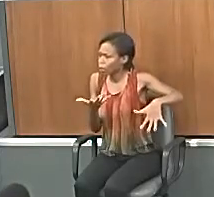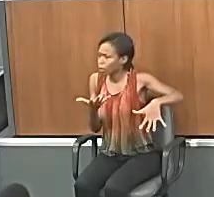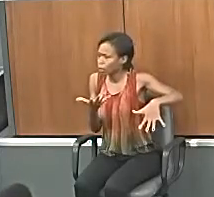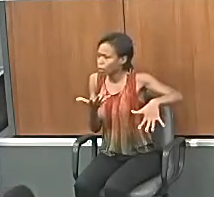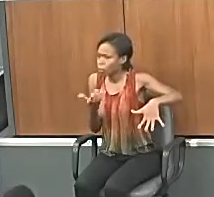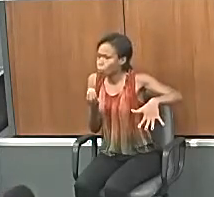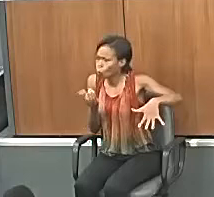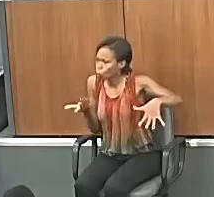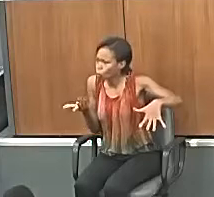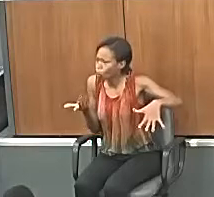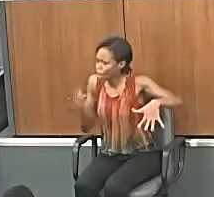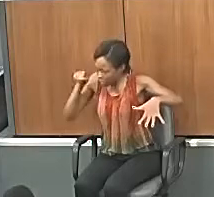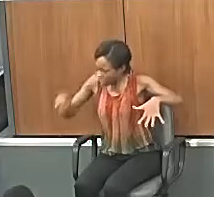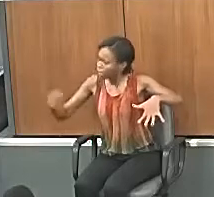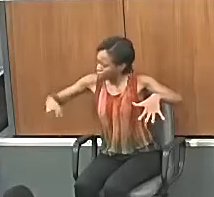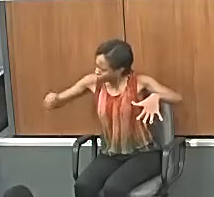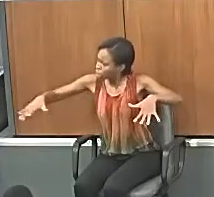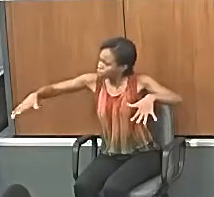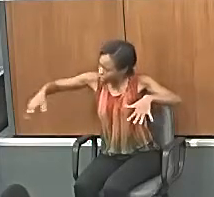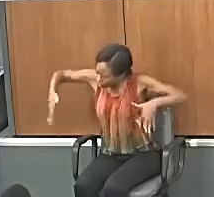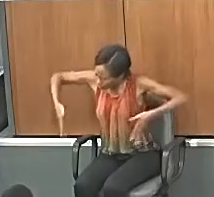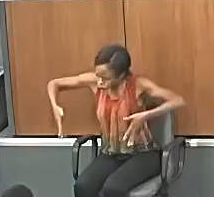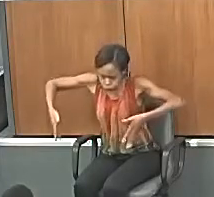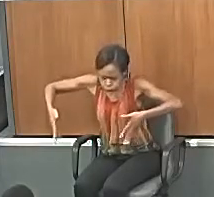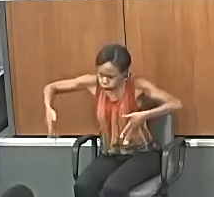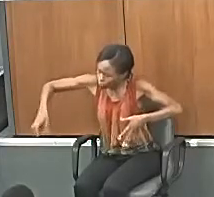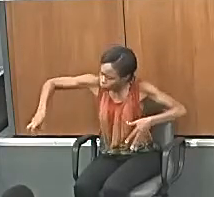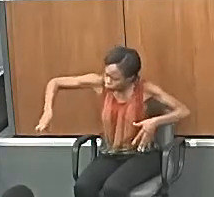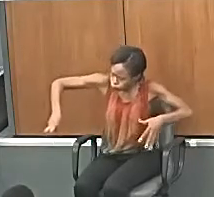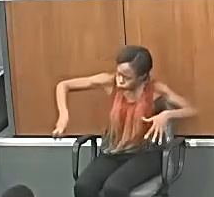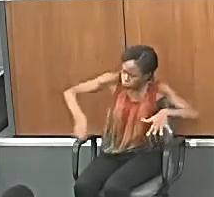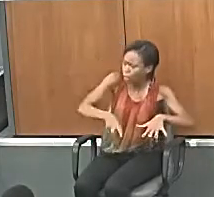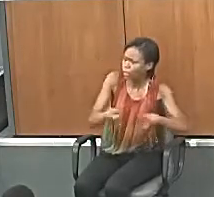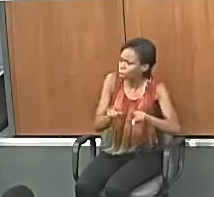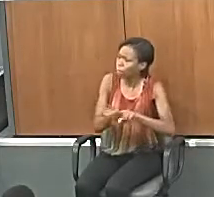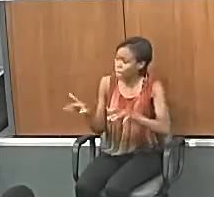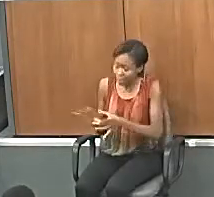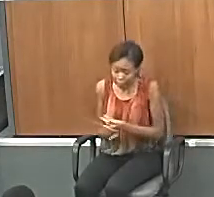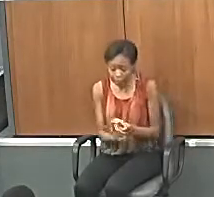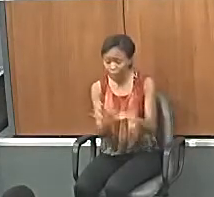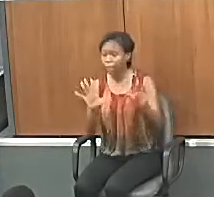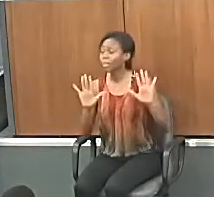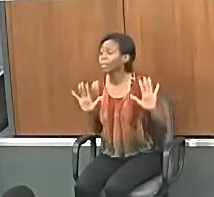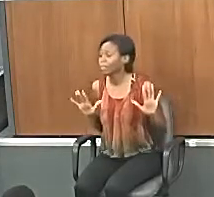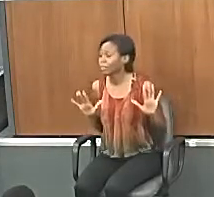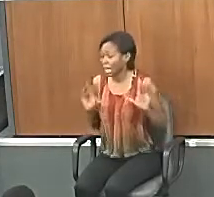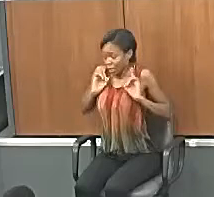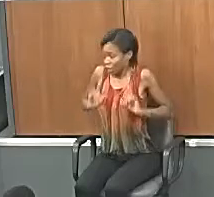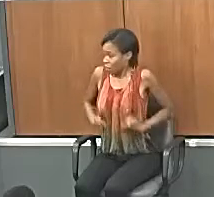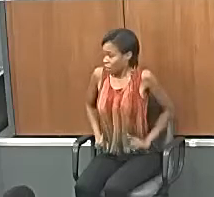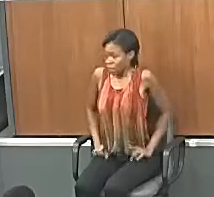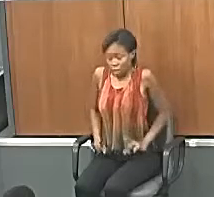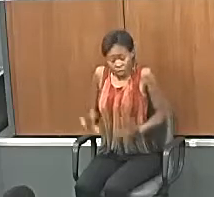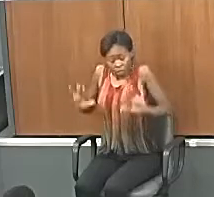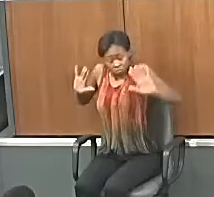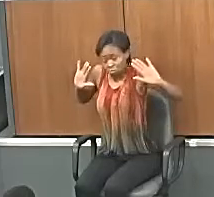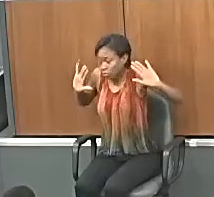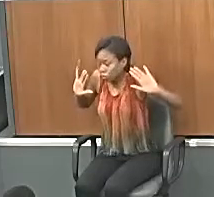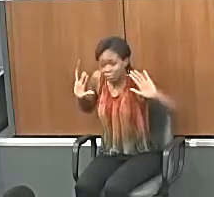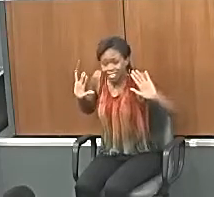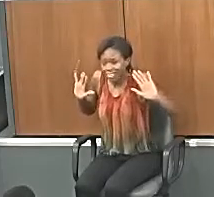direito a um evento de lazer por uma deficiência que não é dele com deficiência que é do da casa de show o som do